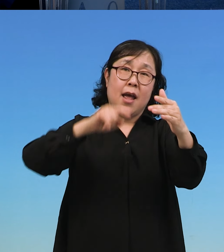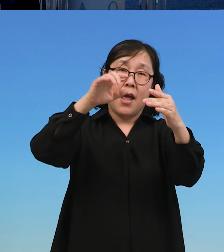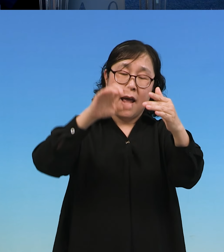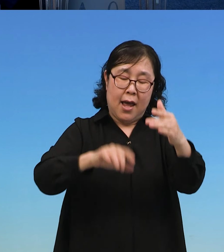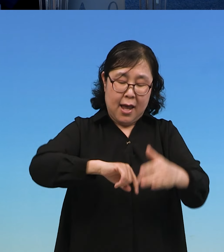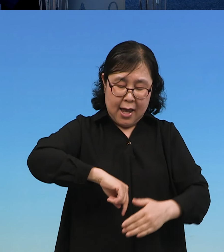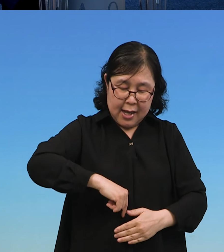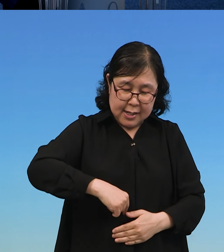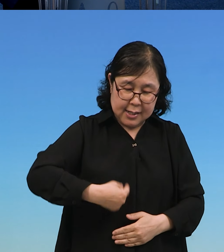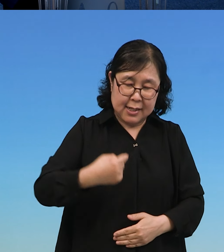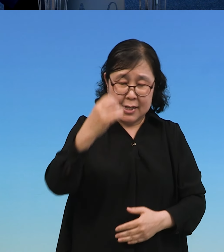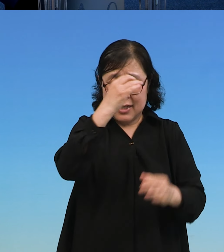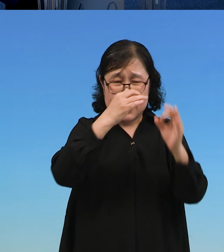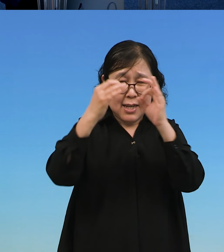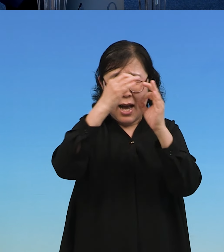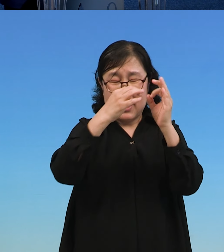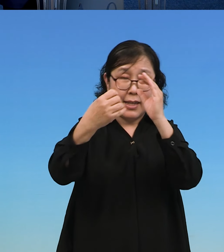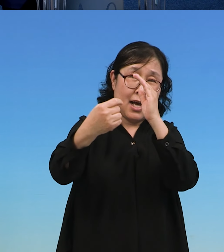친히 찾아오셔서